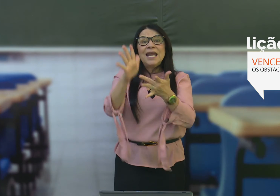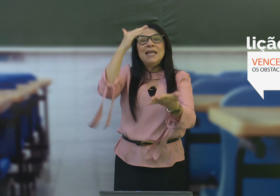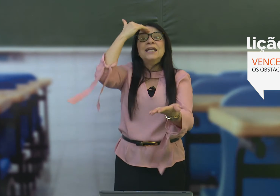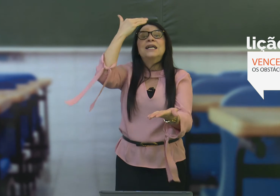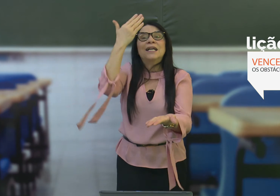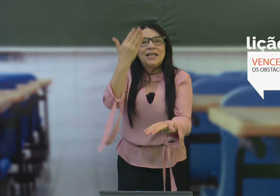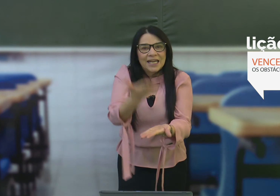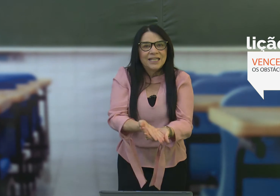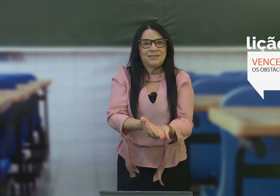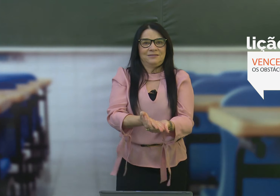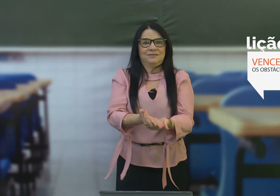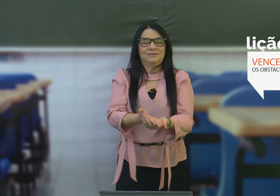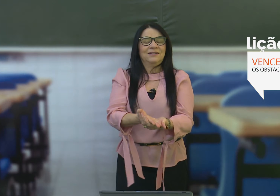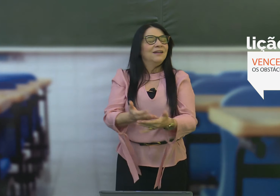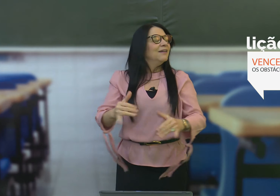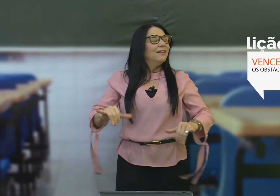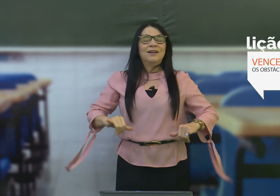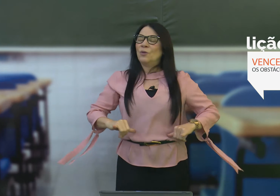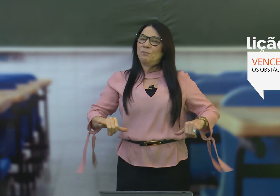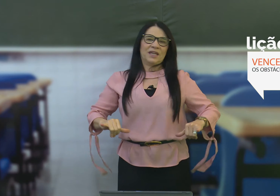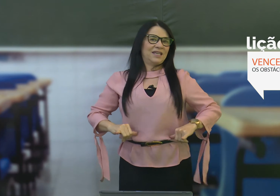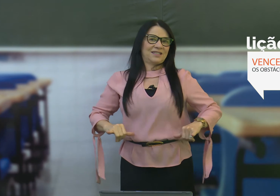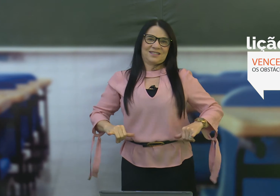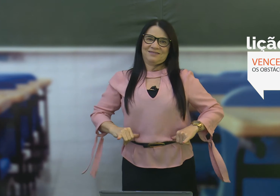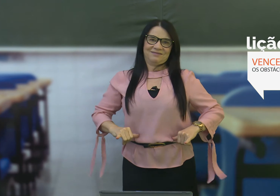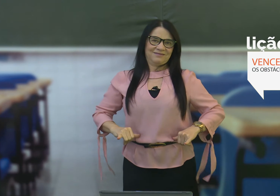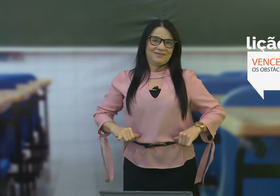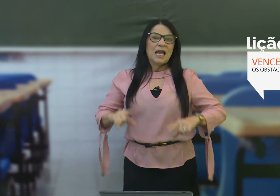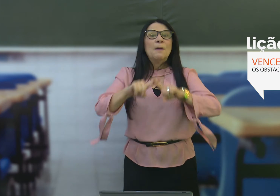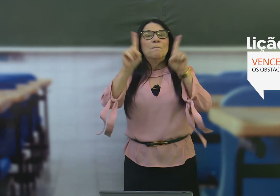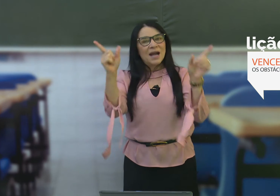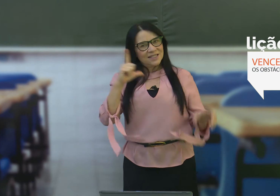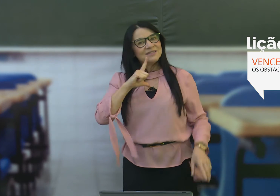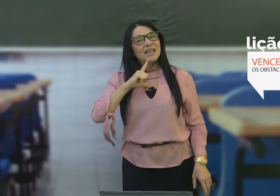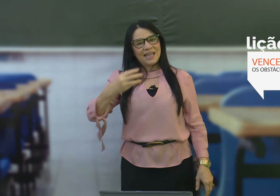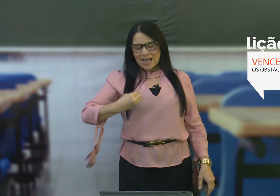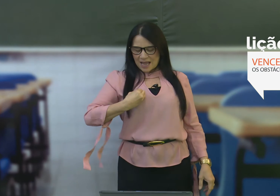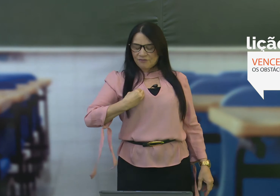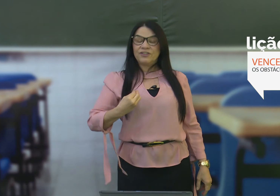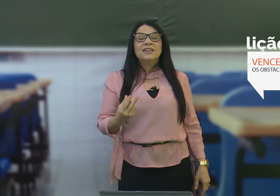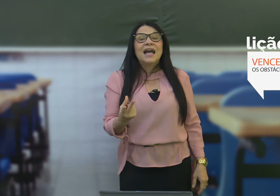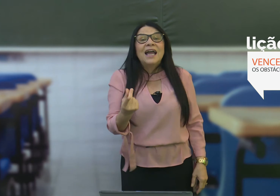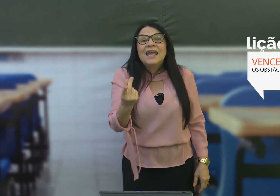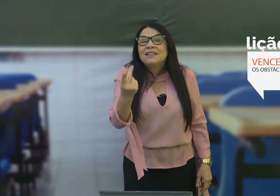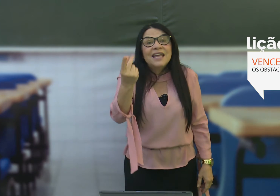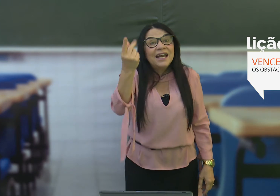nele crer não pereça, mas tenha a vida eterna.